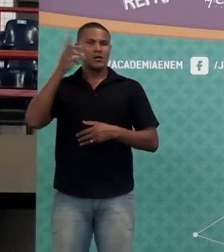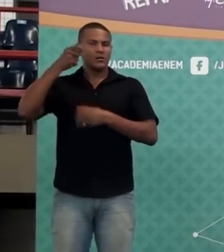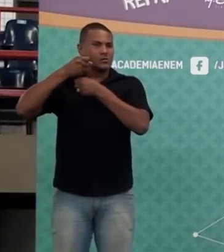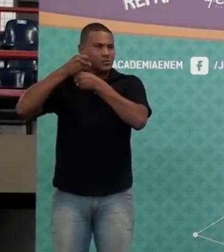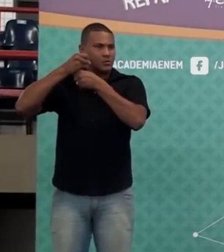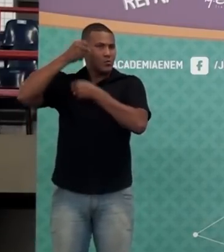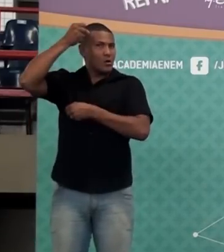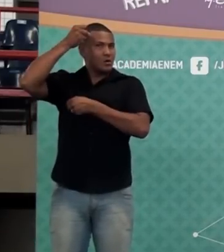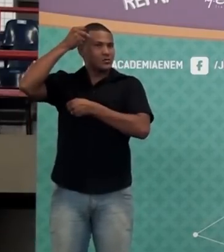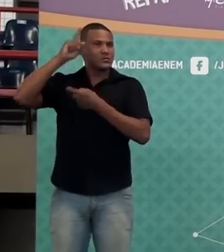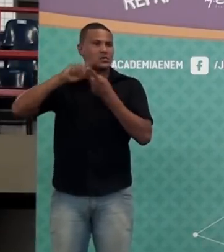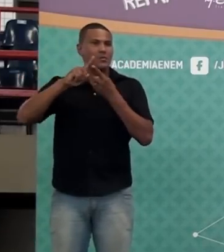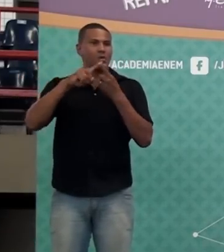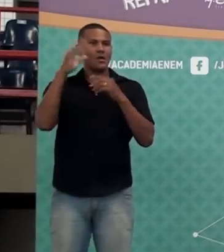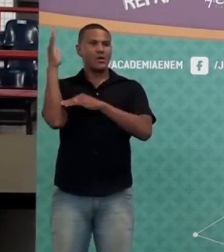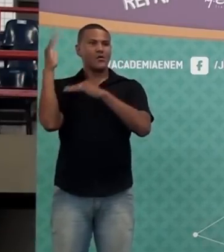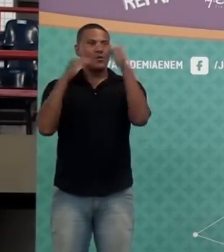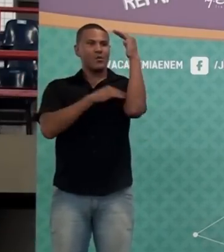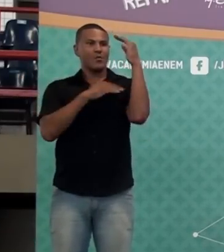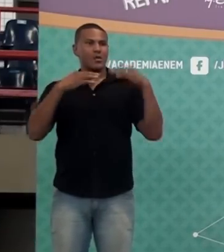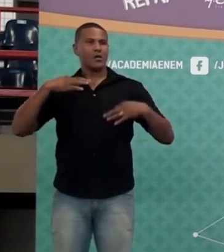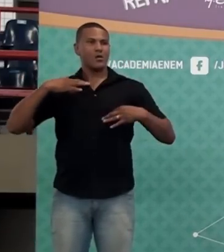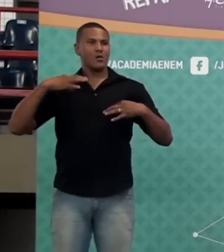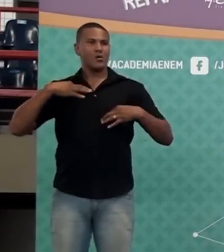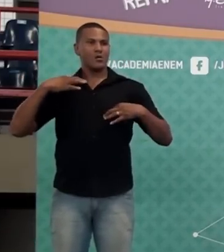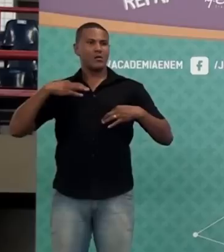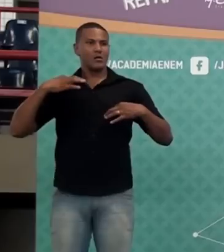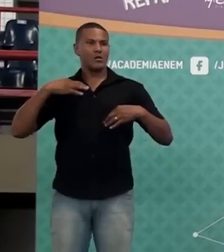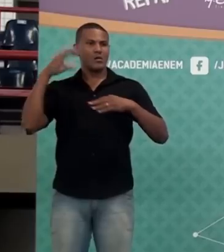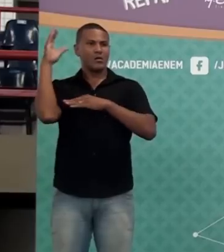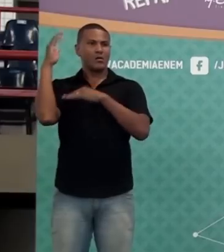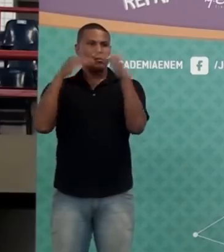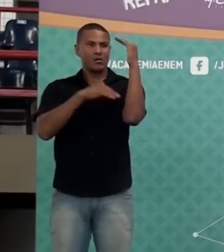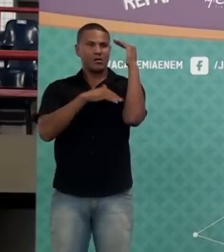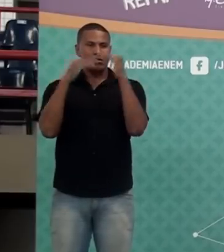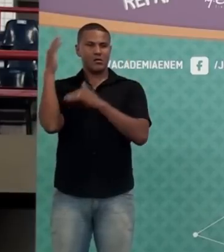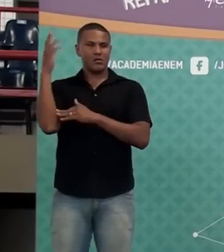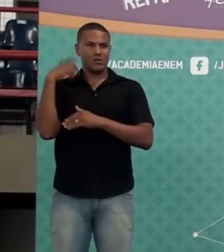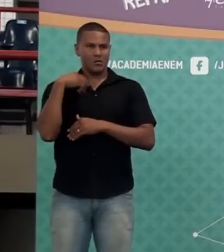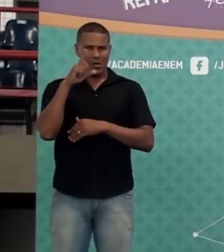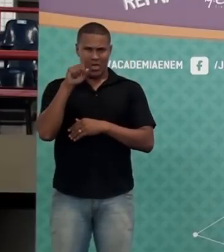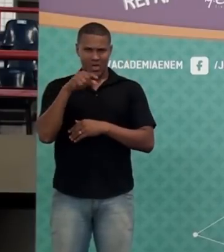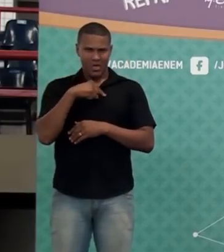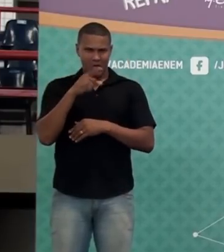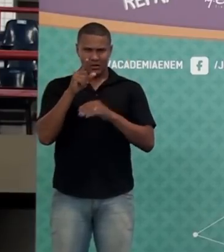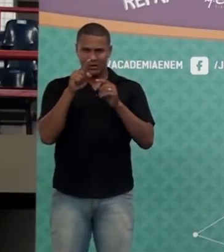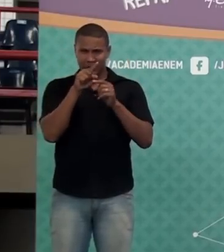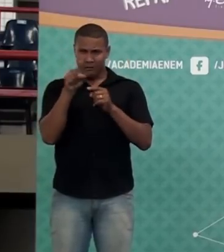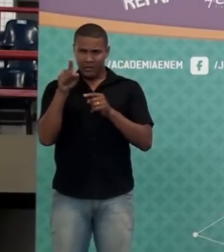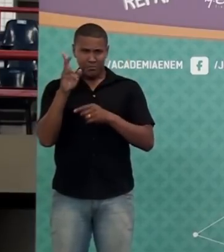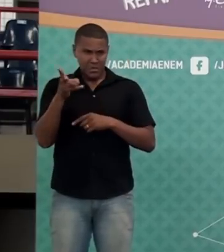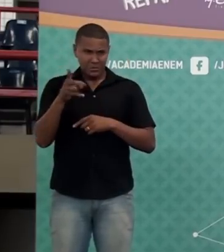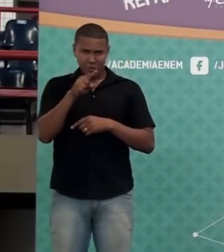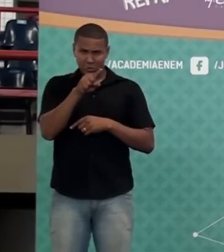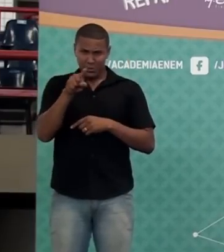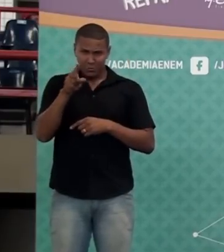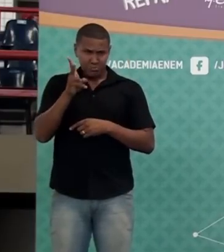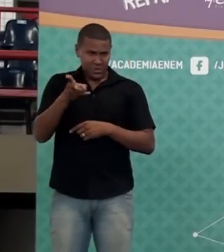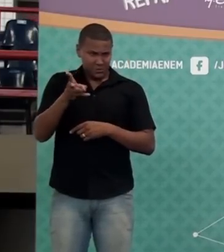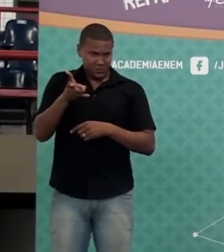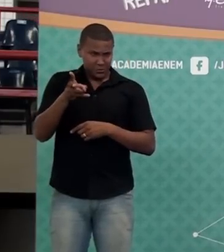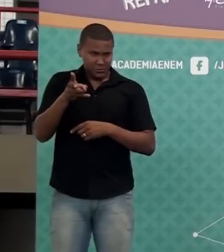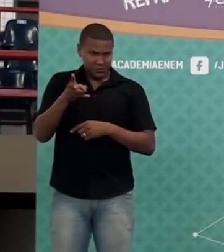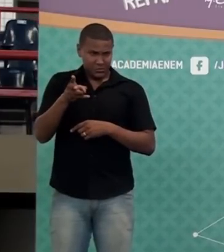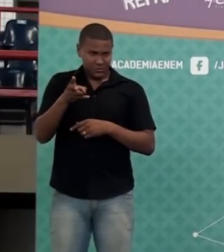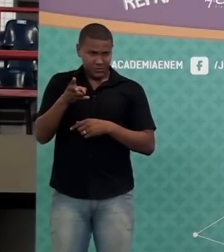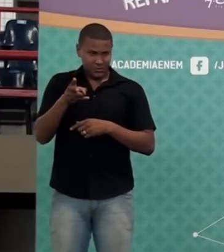usa-se com hífen? Sim. Não mudou nada. Eu coloquei, eu acho que vocês entenderam, as que mudaram. O que não